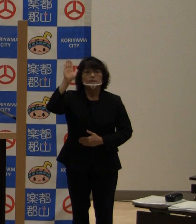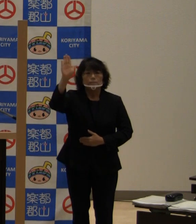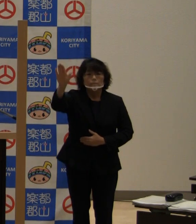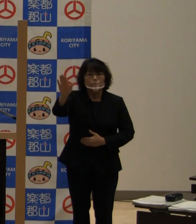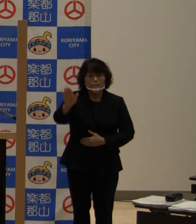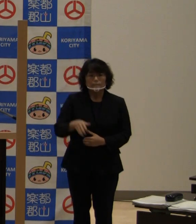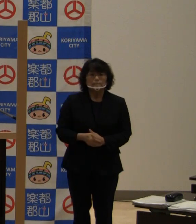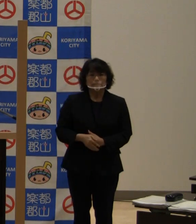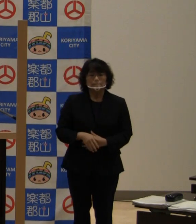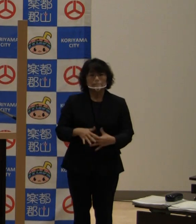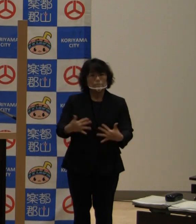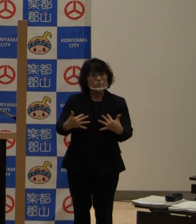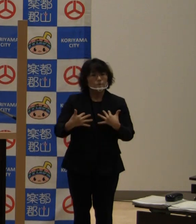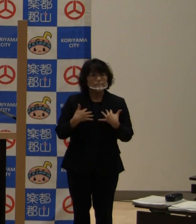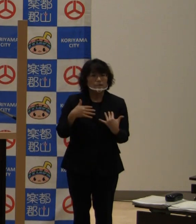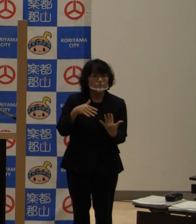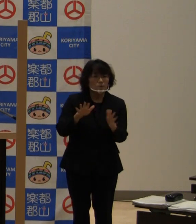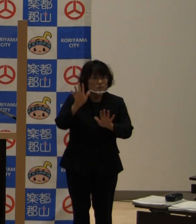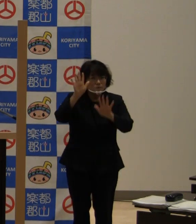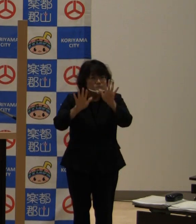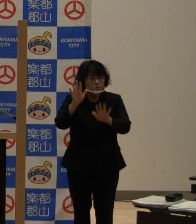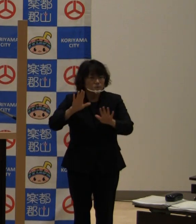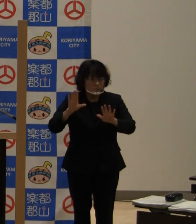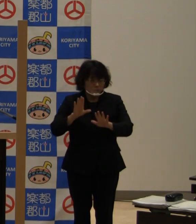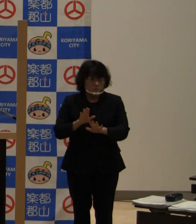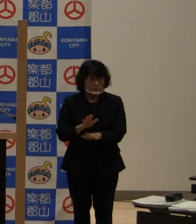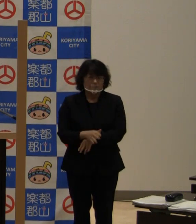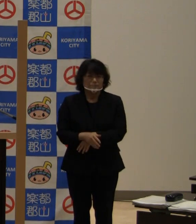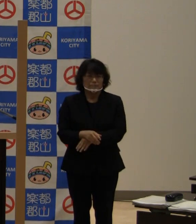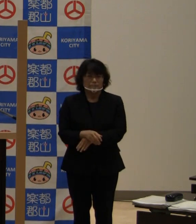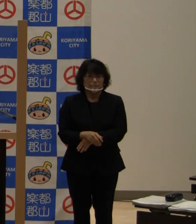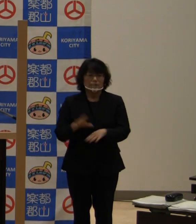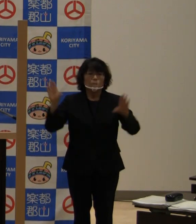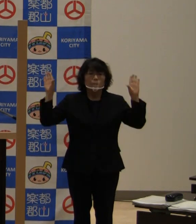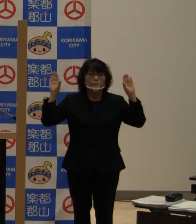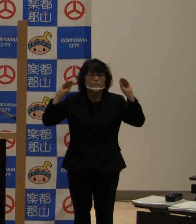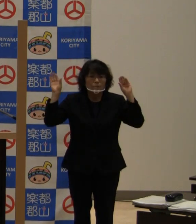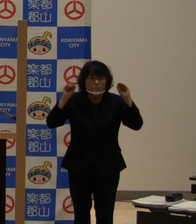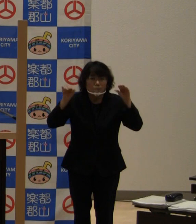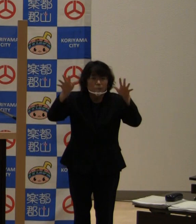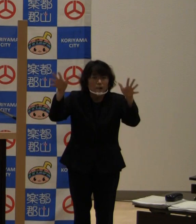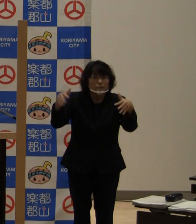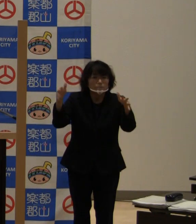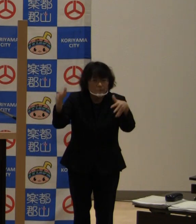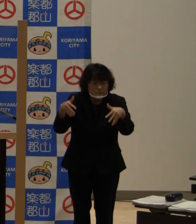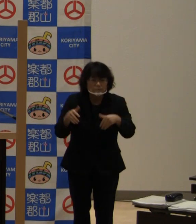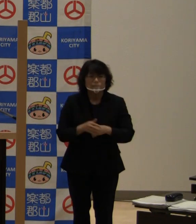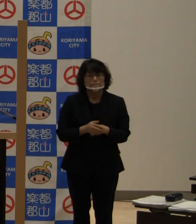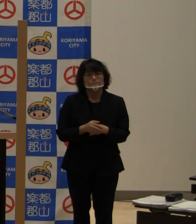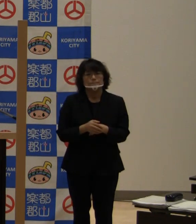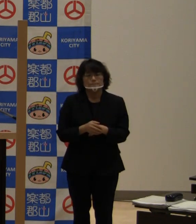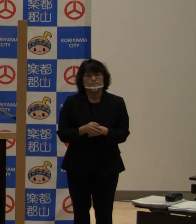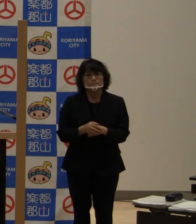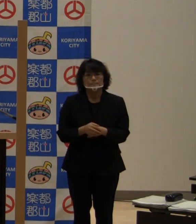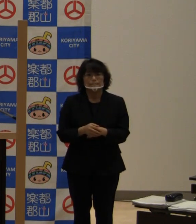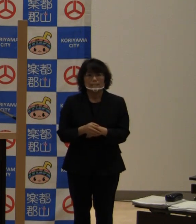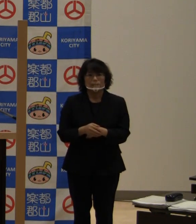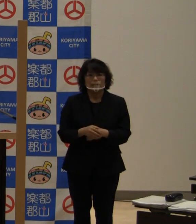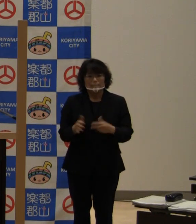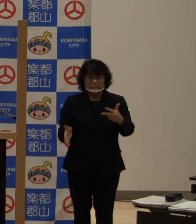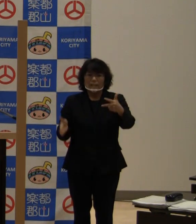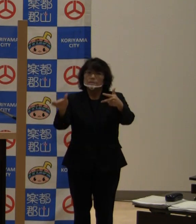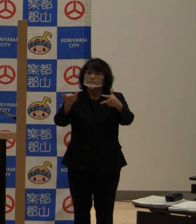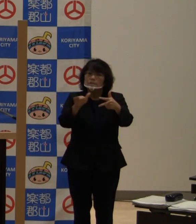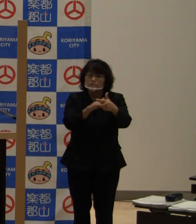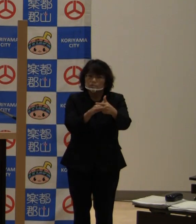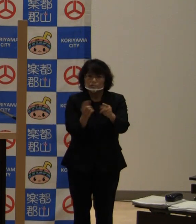状況のさらなる把握確認に努めまして、被災者支援に遺漏なきを期し、合わせて被災した公共施設の修復